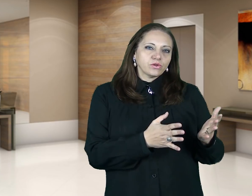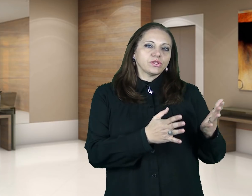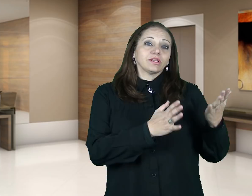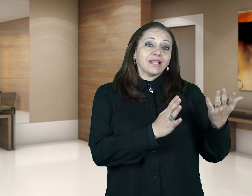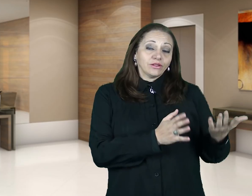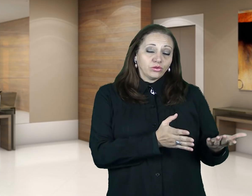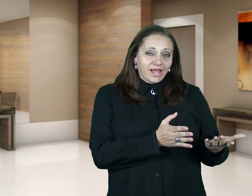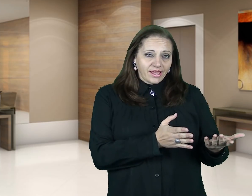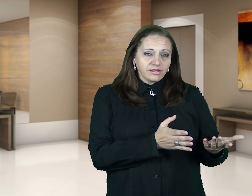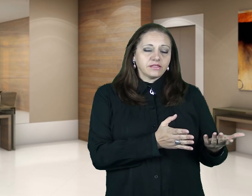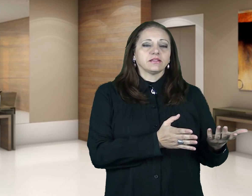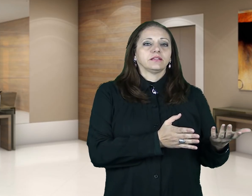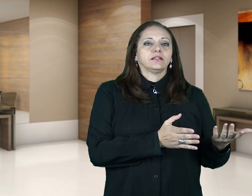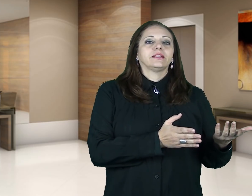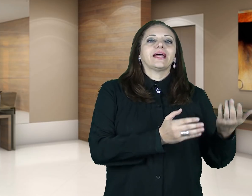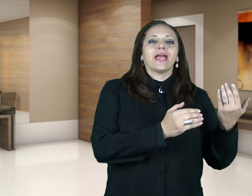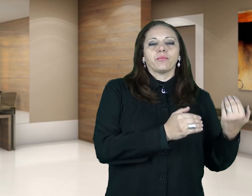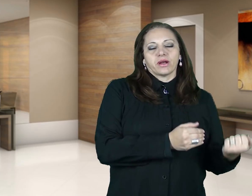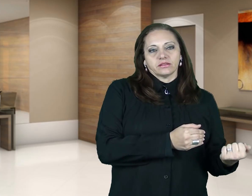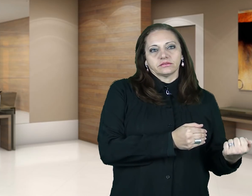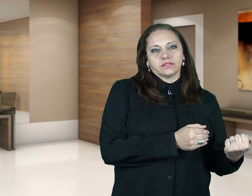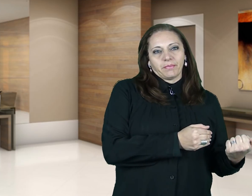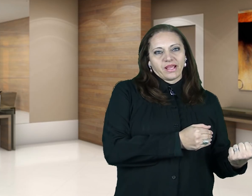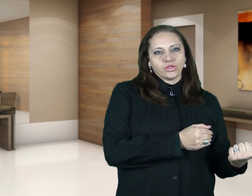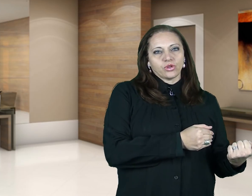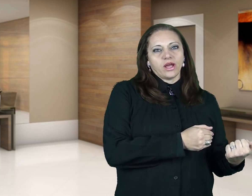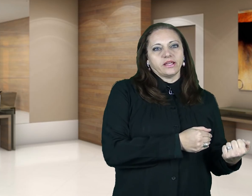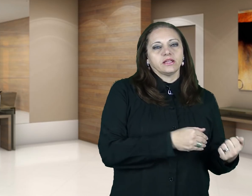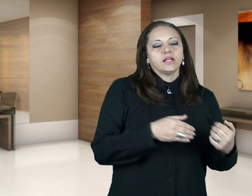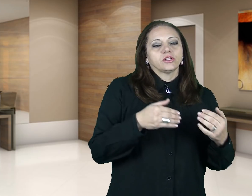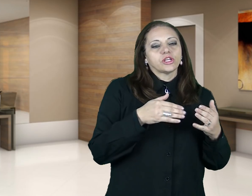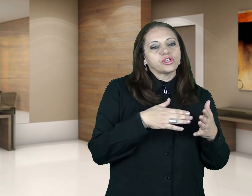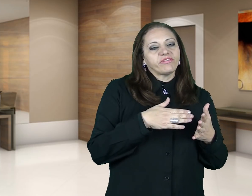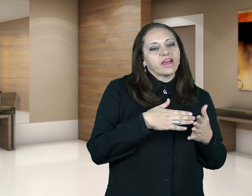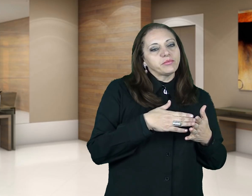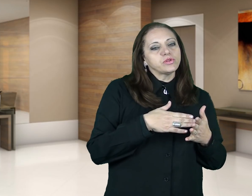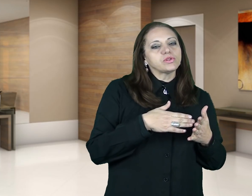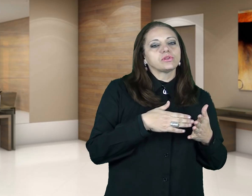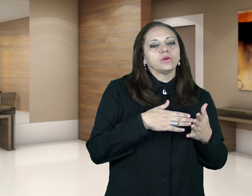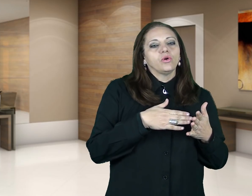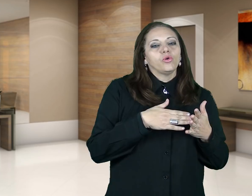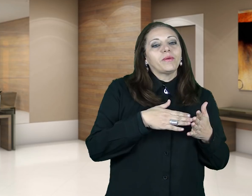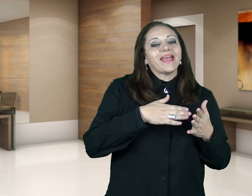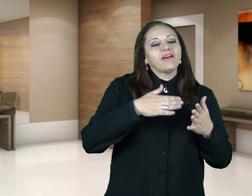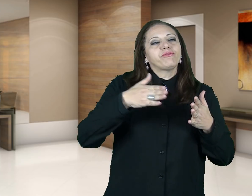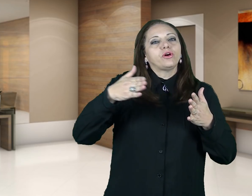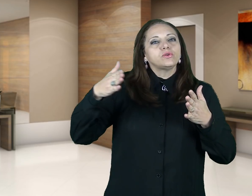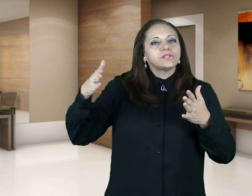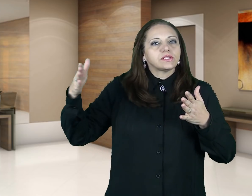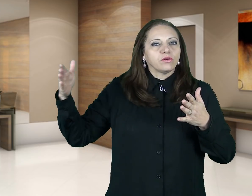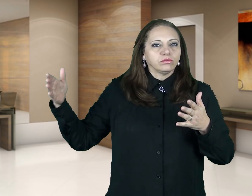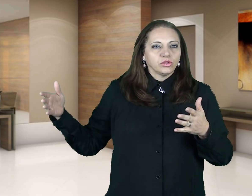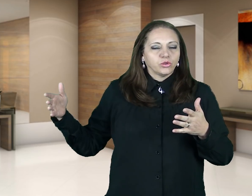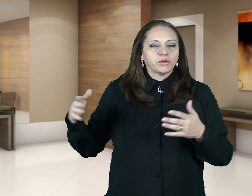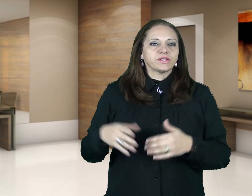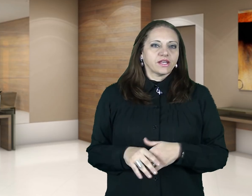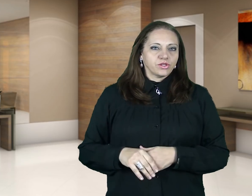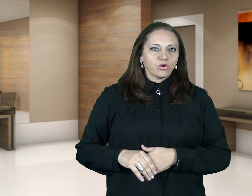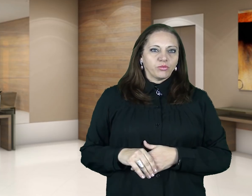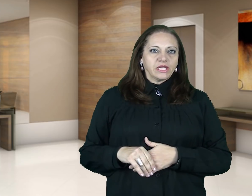gestos naturais, na época da pré-história, nós tivemos uma evolução no processo de